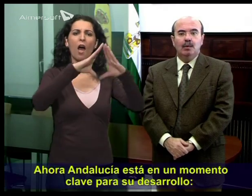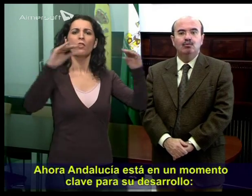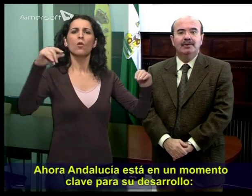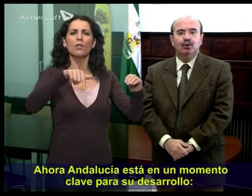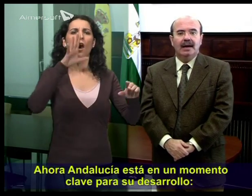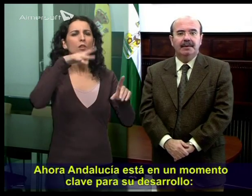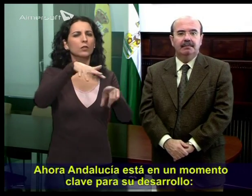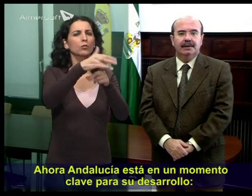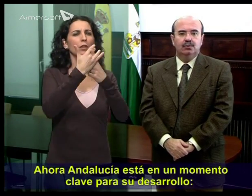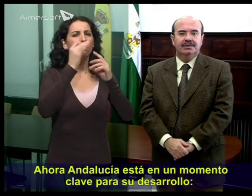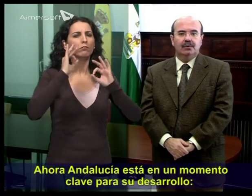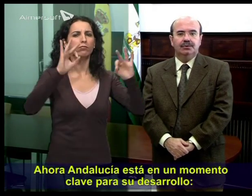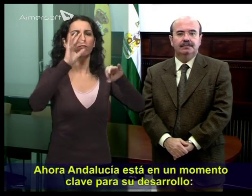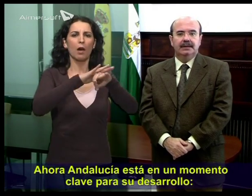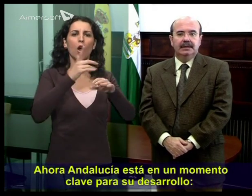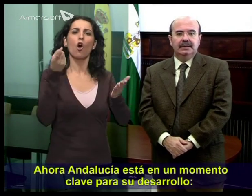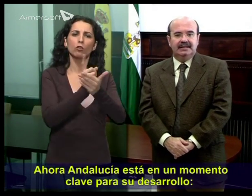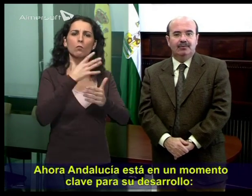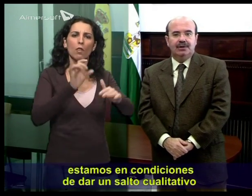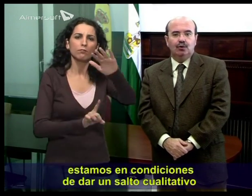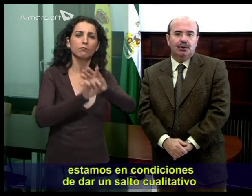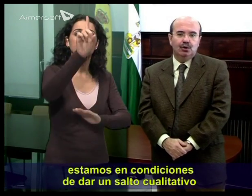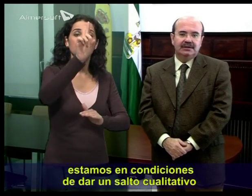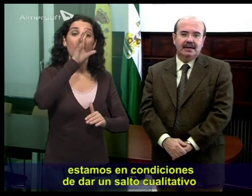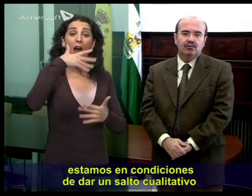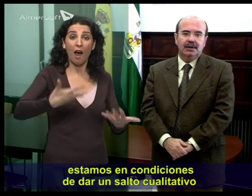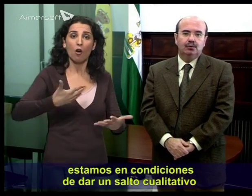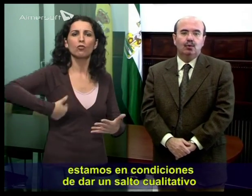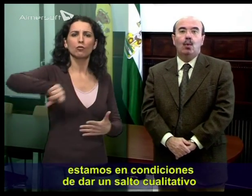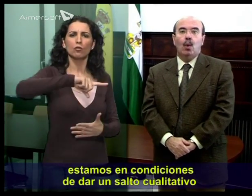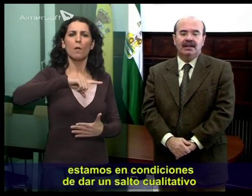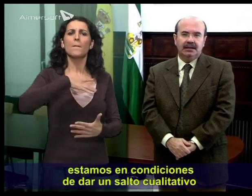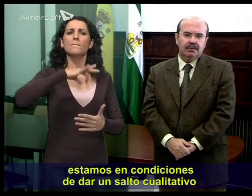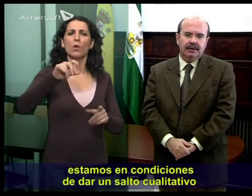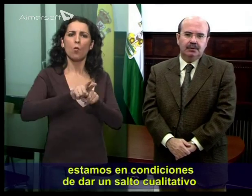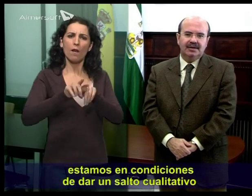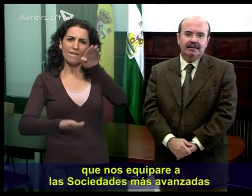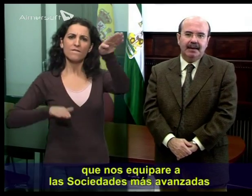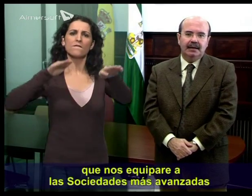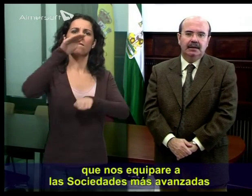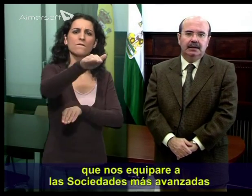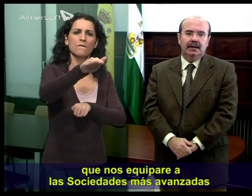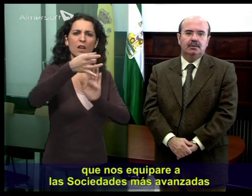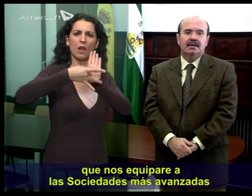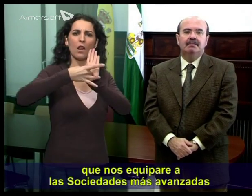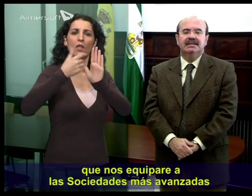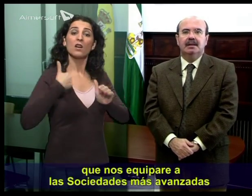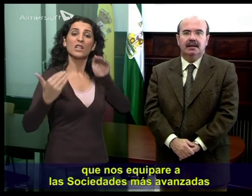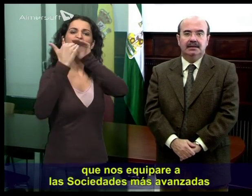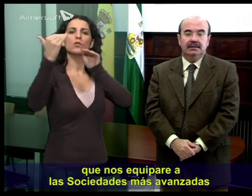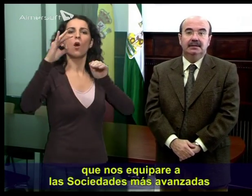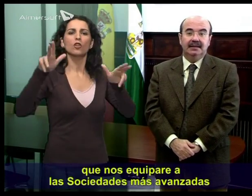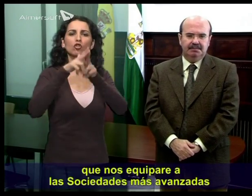está de nuevo en un momento clave para su desarrollo. Estamos en condiciones de dar un salto cualitativo que nos equipare a las sociedades